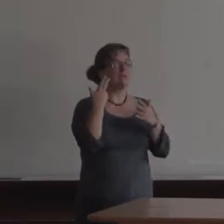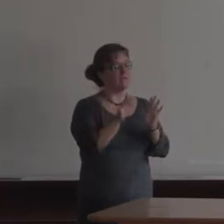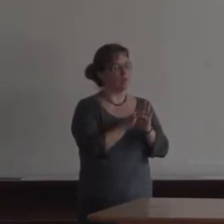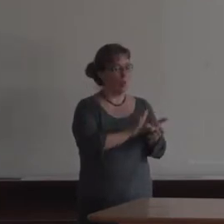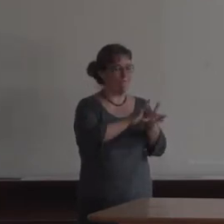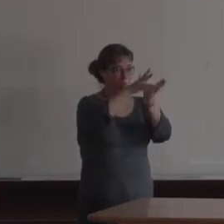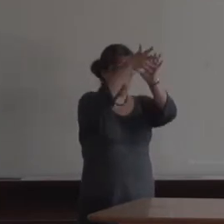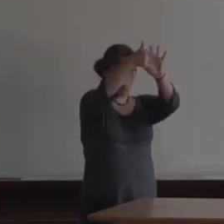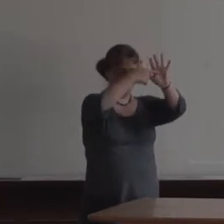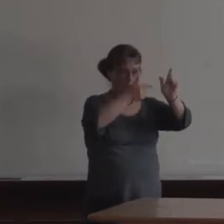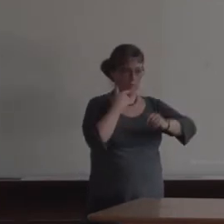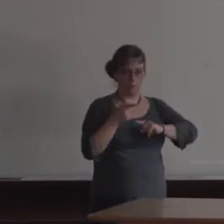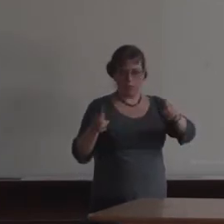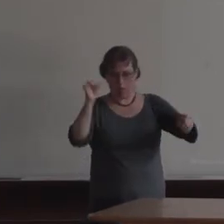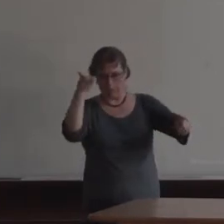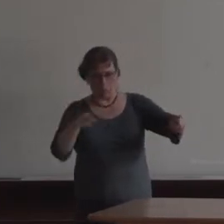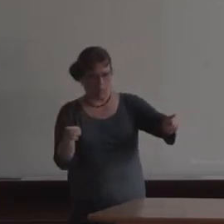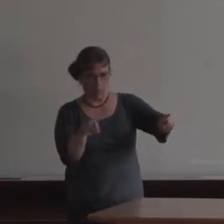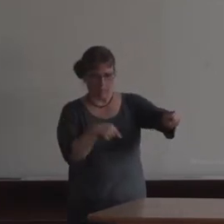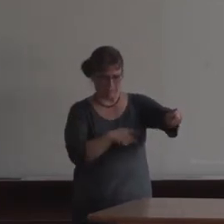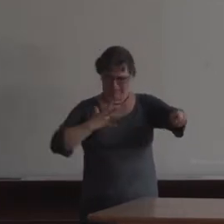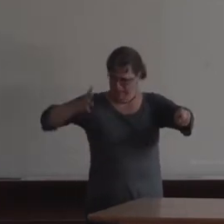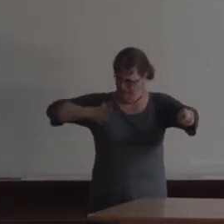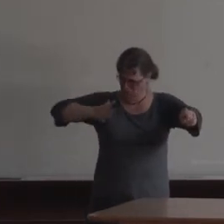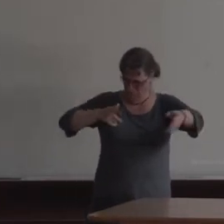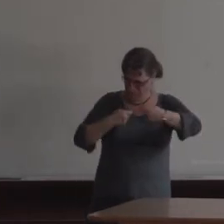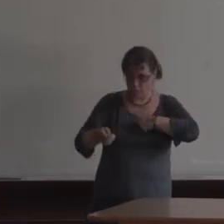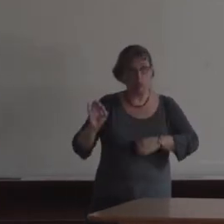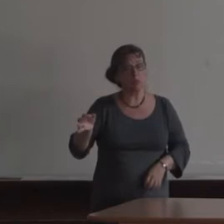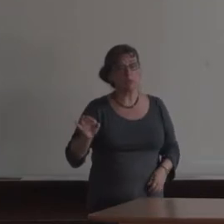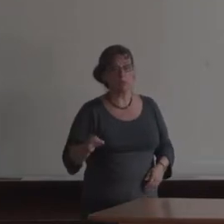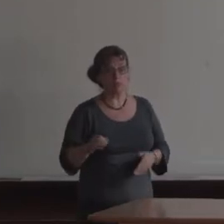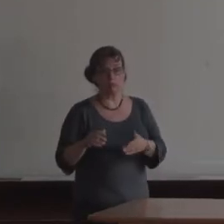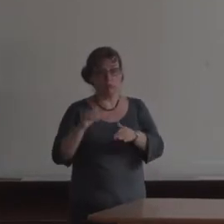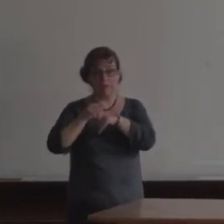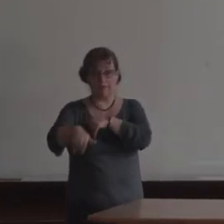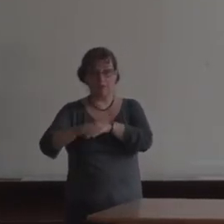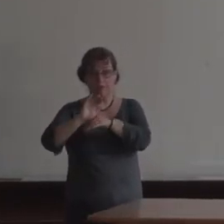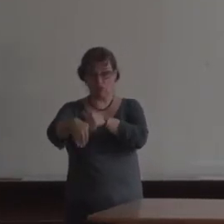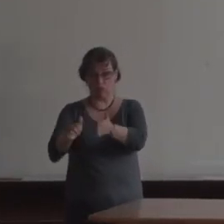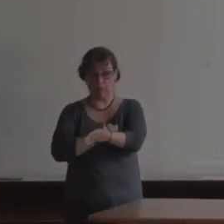Ouais, tu peux effacer le cache. C'est juste un fichier, donc.